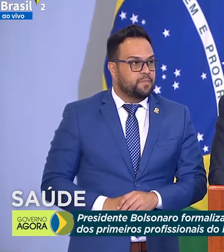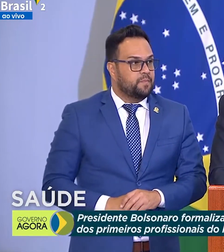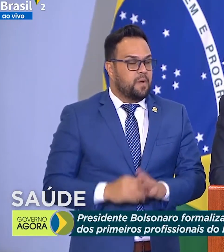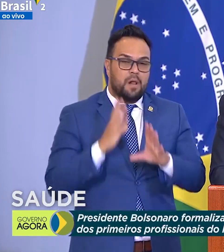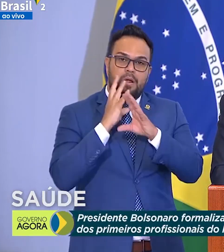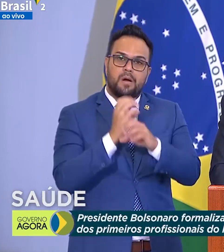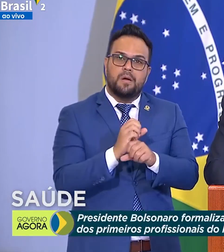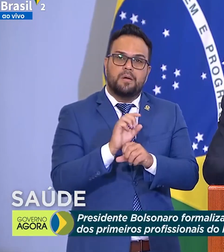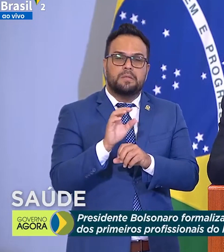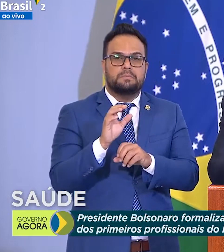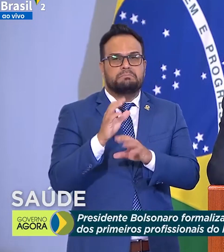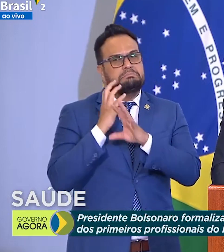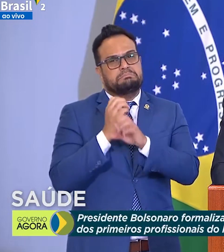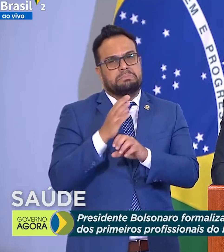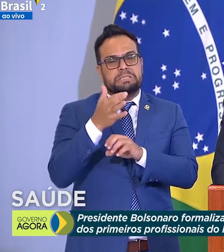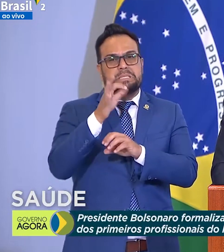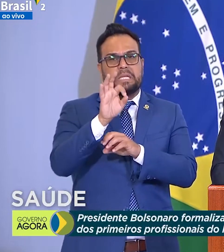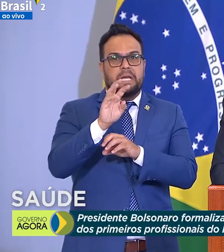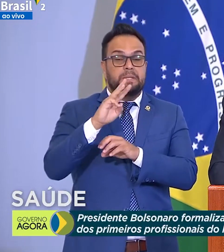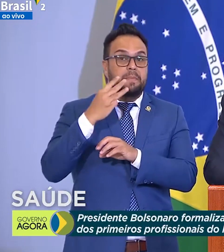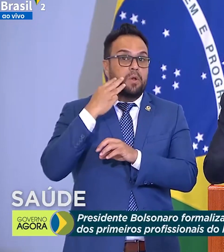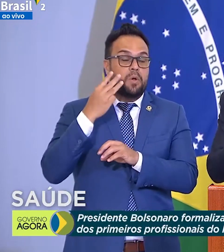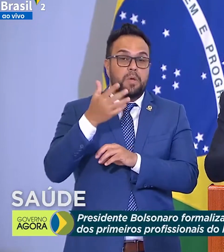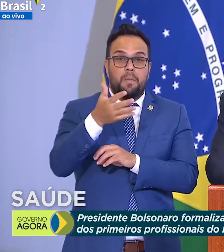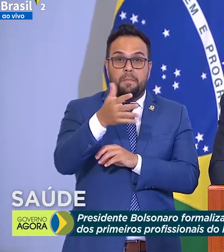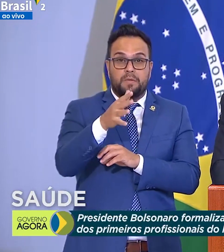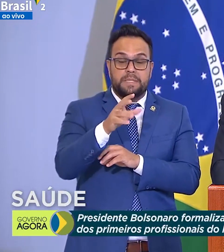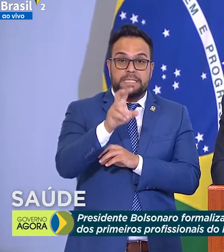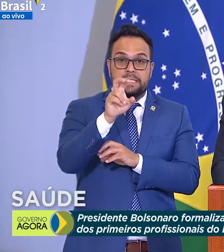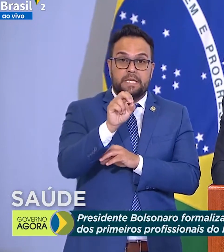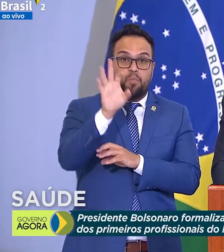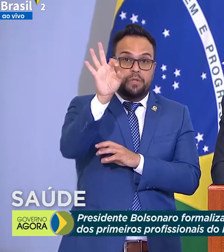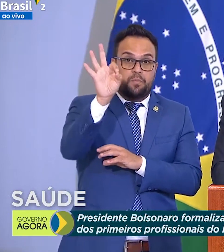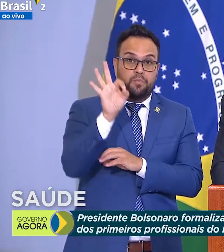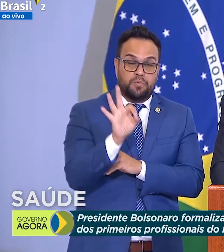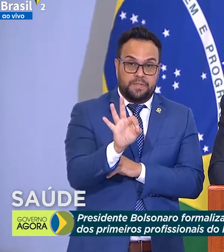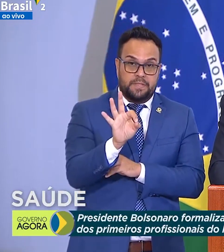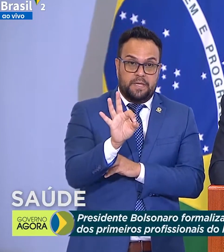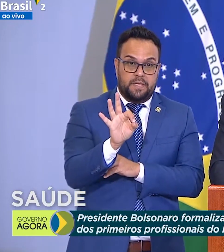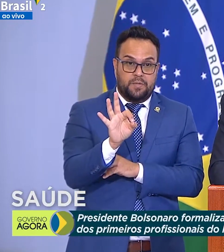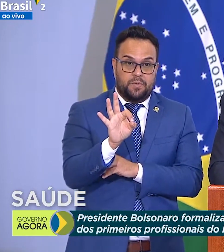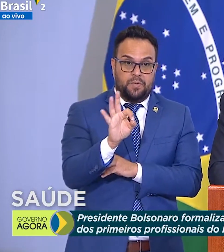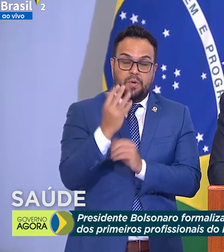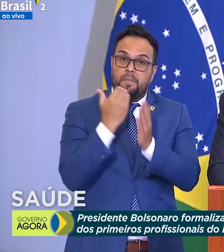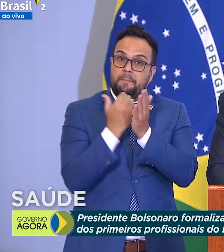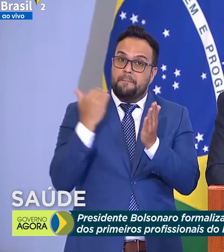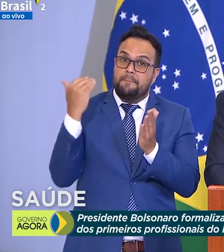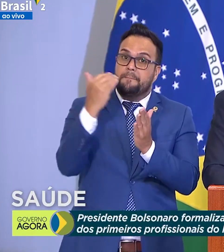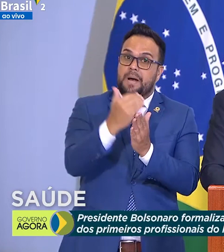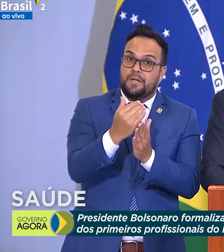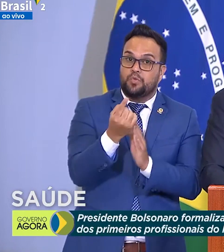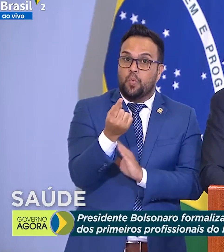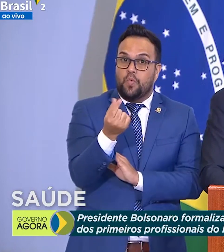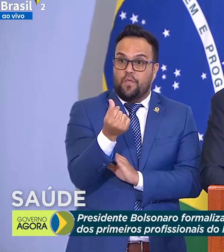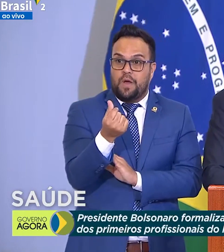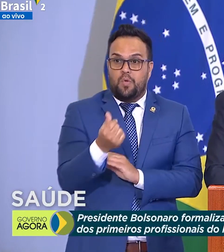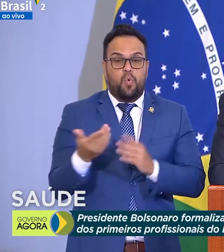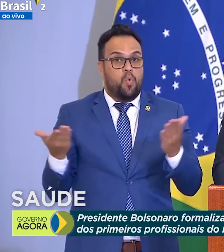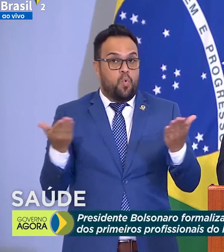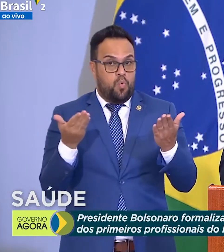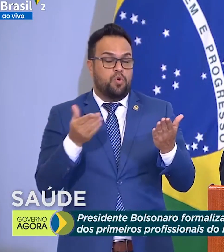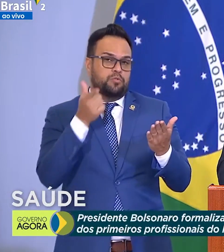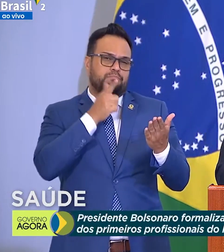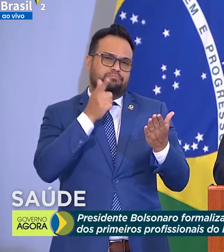aproximadamente 10 anos depois, seria no mínimo 50% acima daquele valor. Então, hoje ganha o